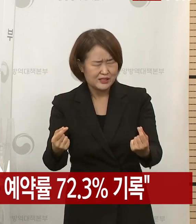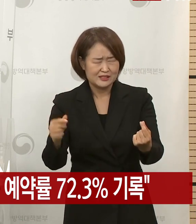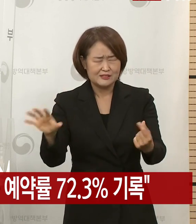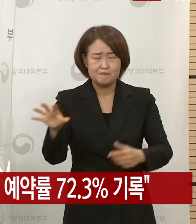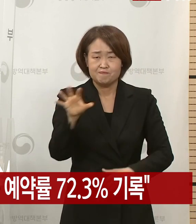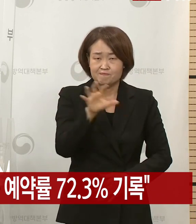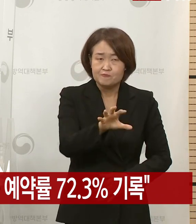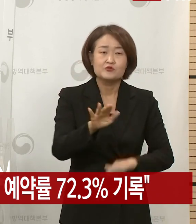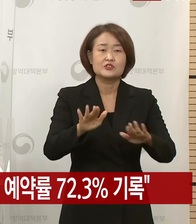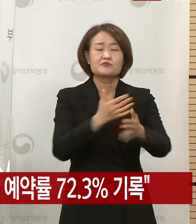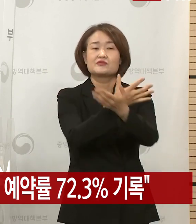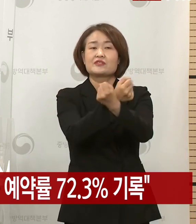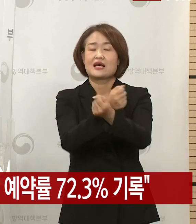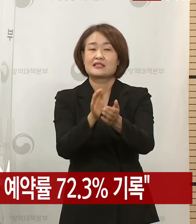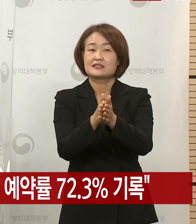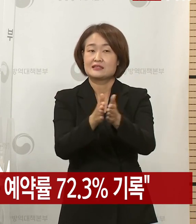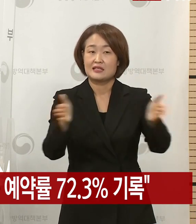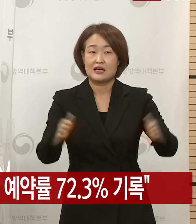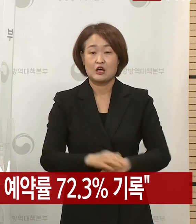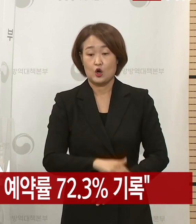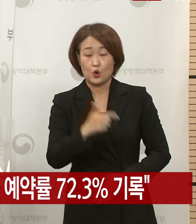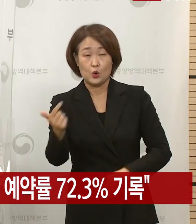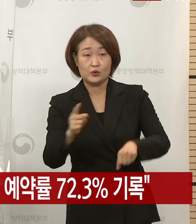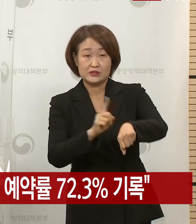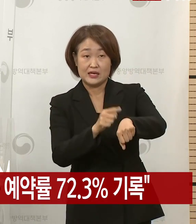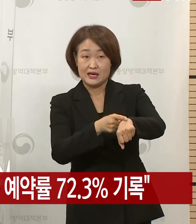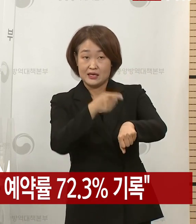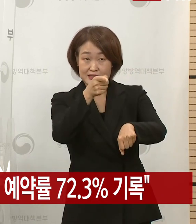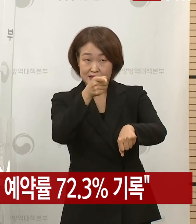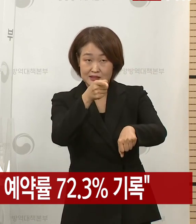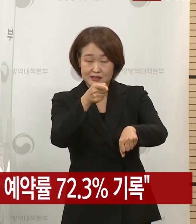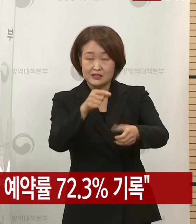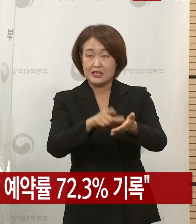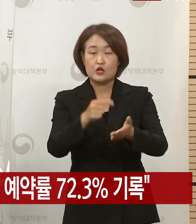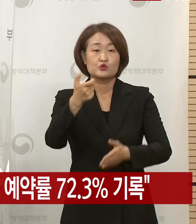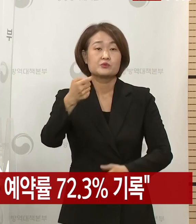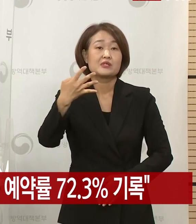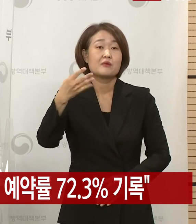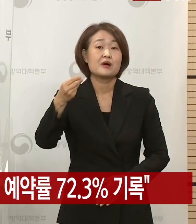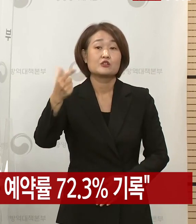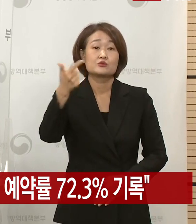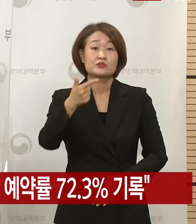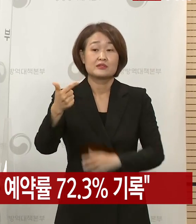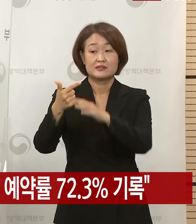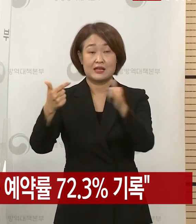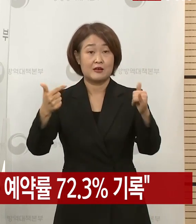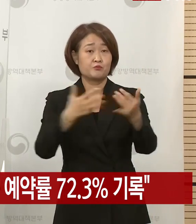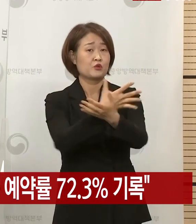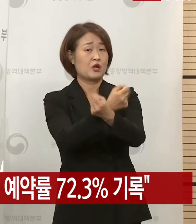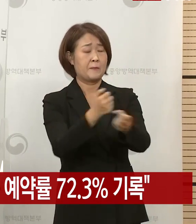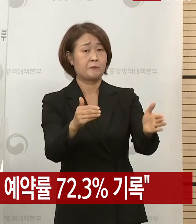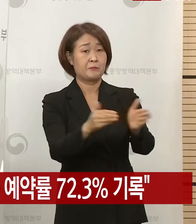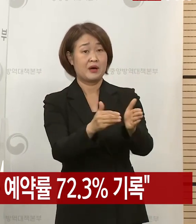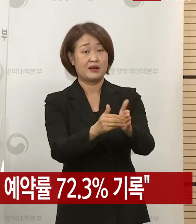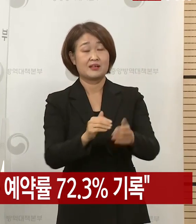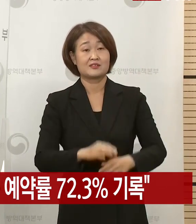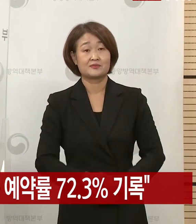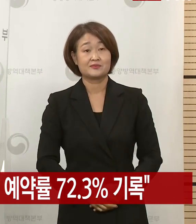있습니다. 오후 1시 기준 64만 6천 명이 예약을